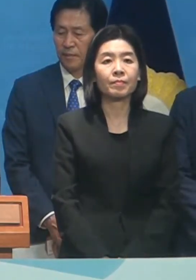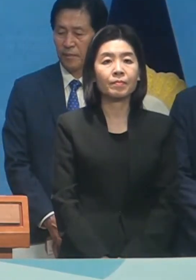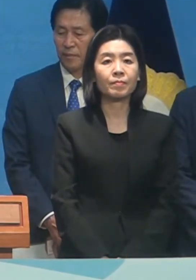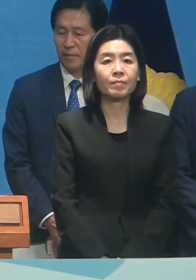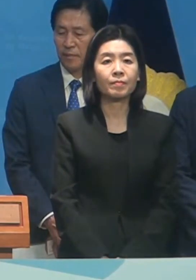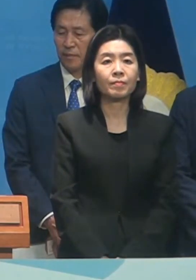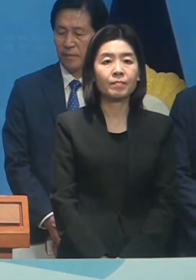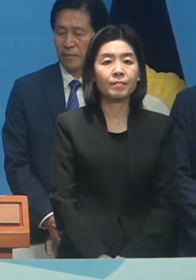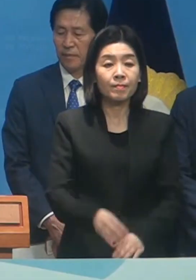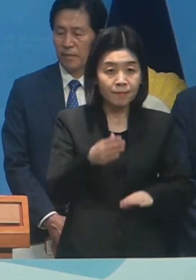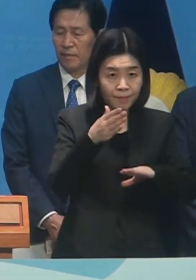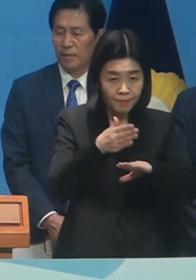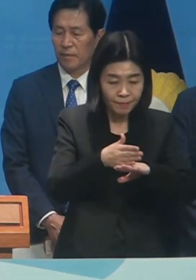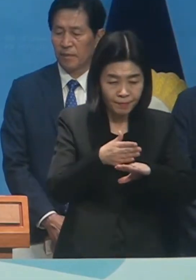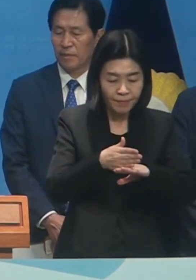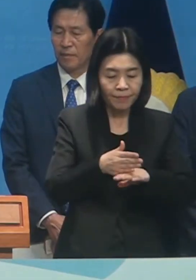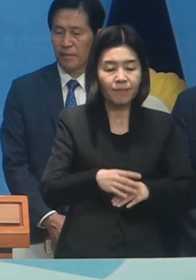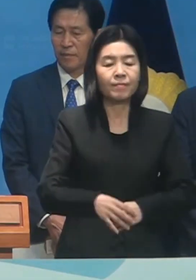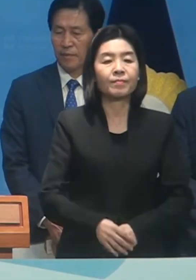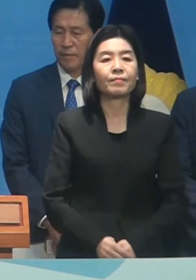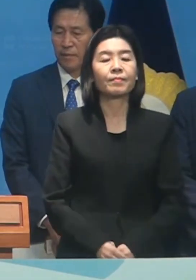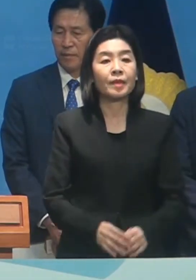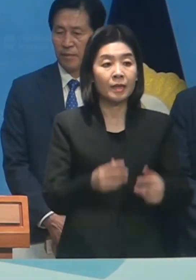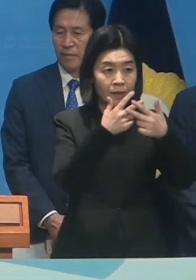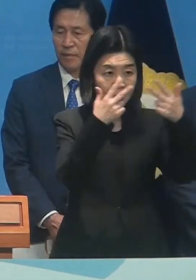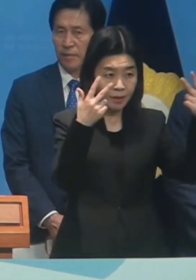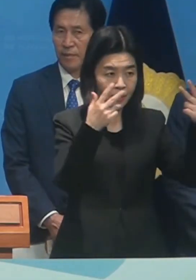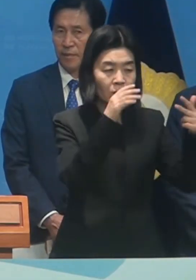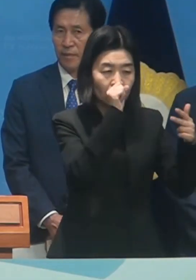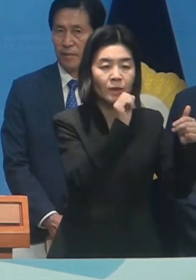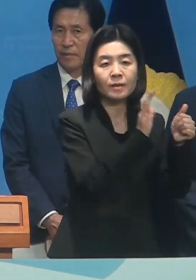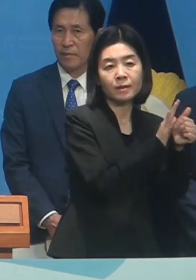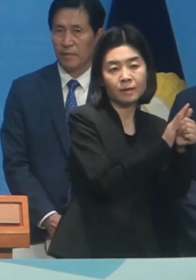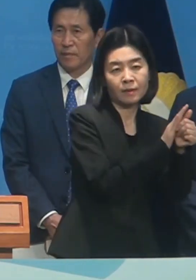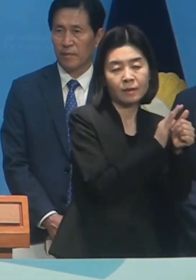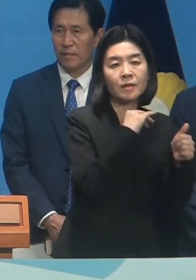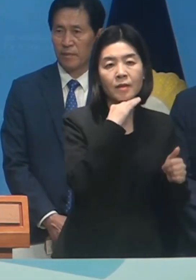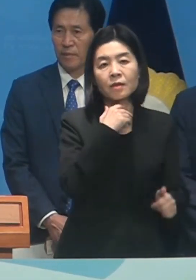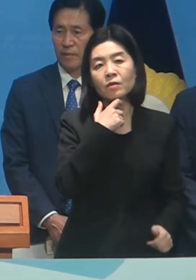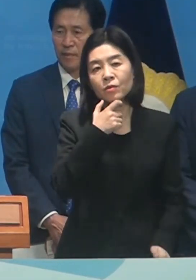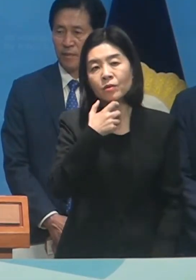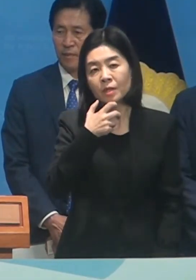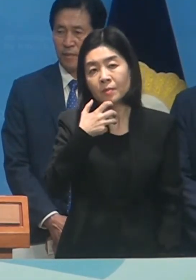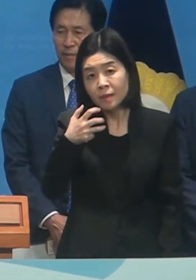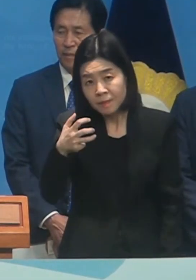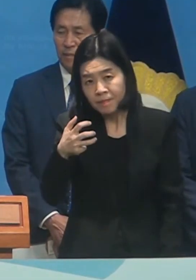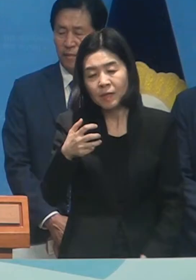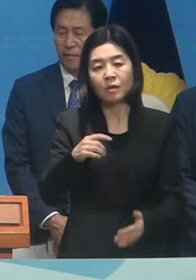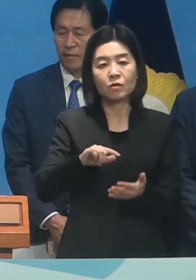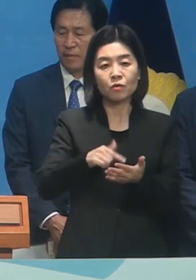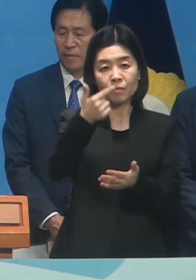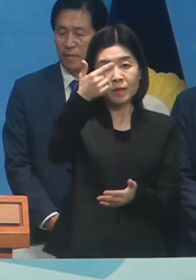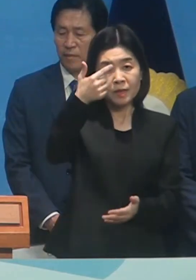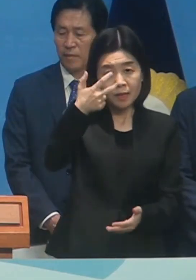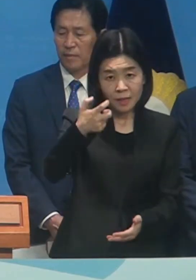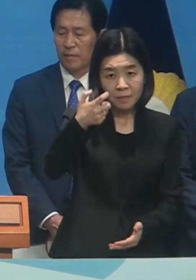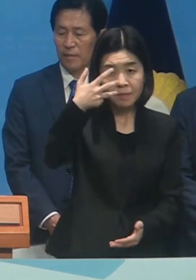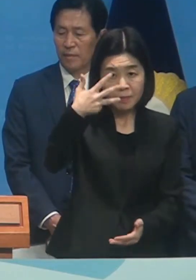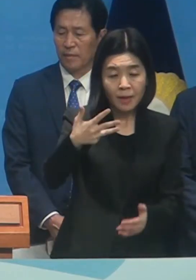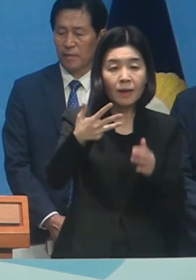예, 대단히 감사합니다. 이것으로 이재명 후보를 지지하는 60대, 70대, 80대,